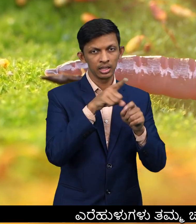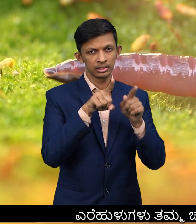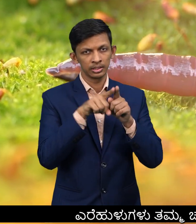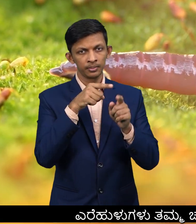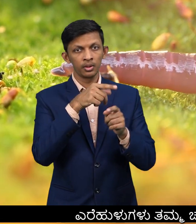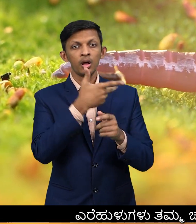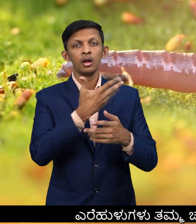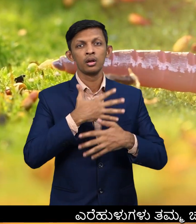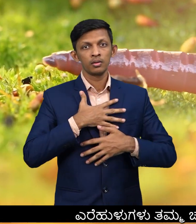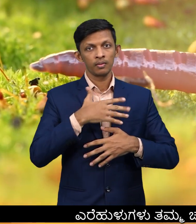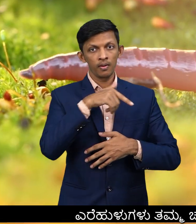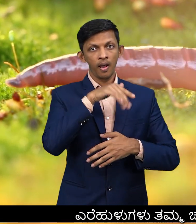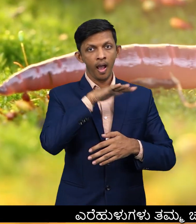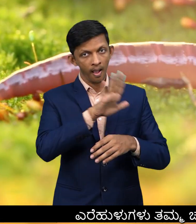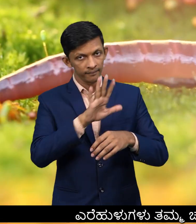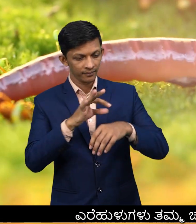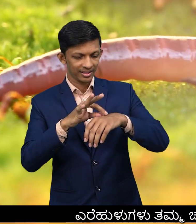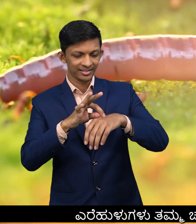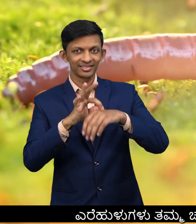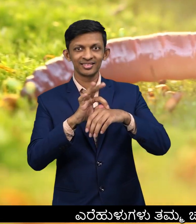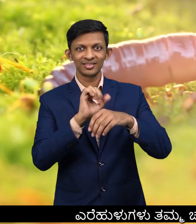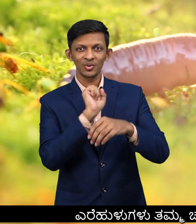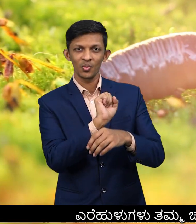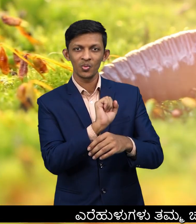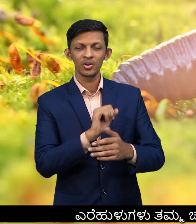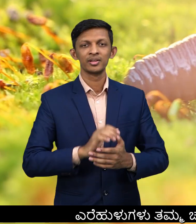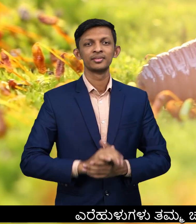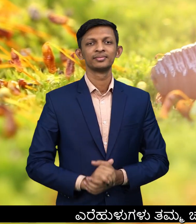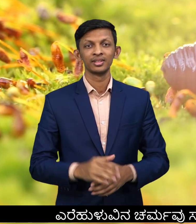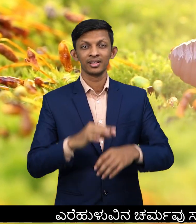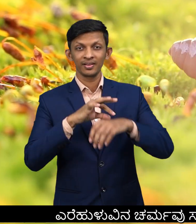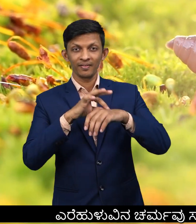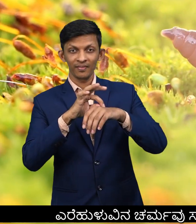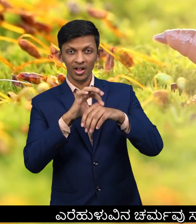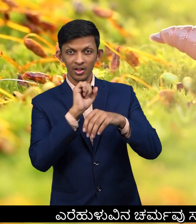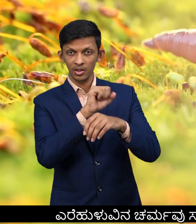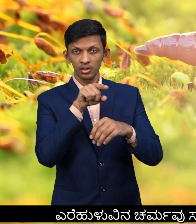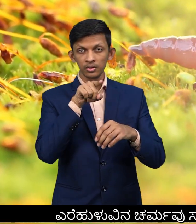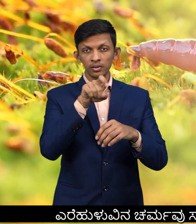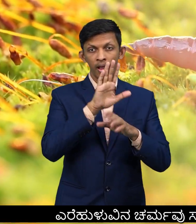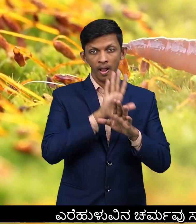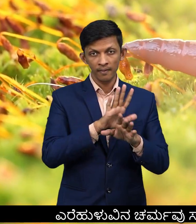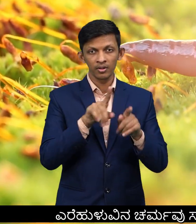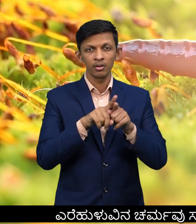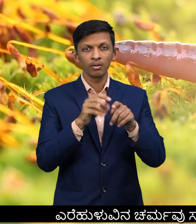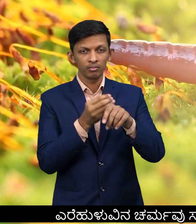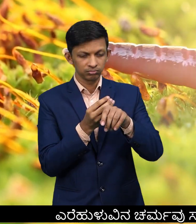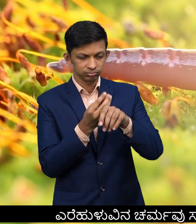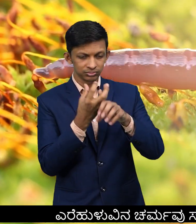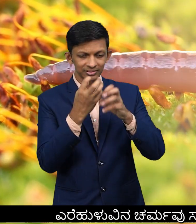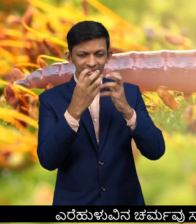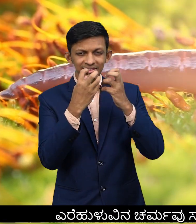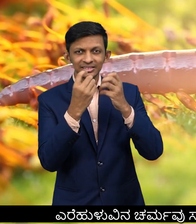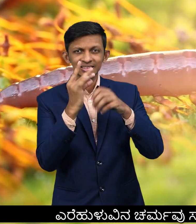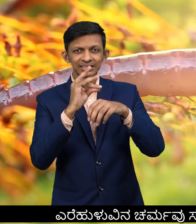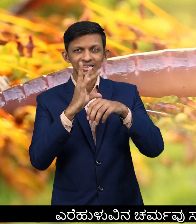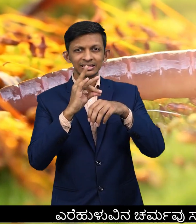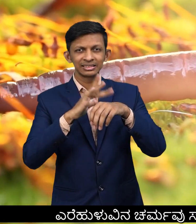ಎರೆಹುಳುಗಳು ತಮ್ಮ ಚರ್ಮದ ಮೂಲಕ ಉಸಿರಾಡುತ್ತವೆ. ಎರೆಹುಳುವಿನ ಚರ್ಮವು ಸ್ಪರ್ಶಿಸಿದಾಗ ತೇವ ಮತ್ತು